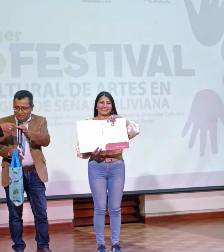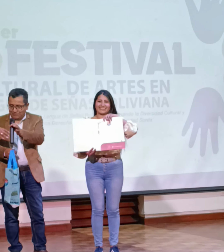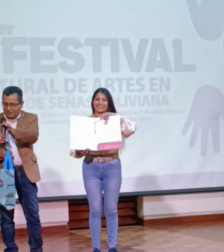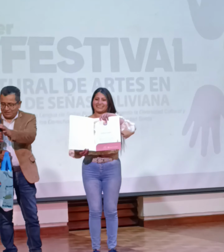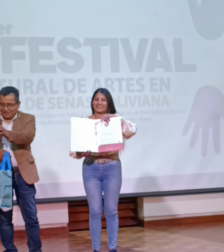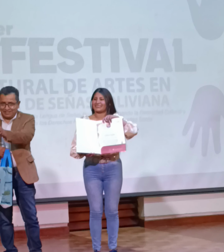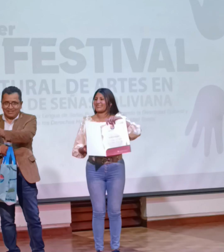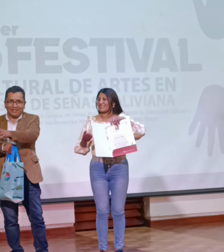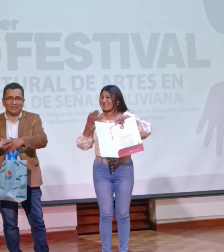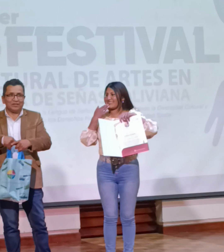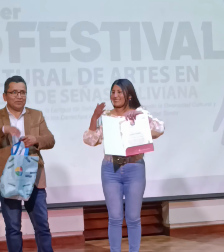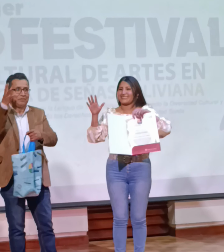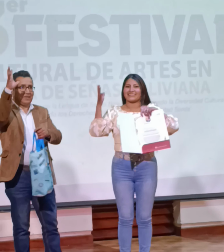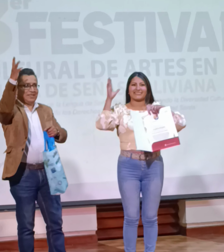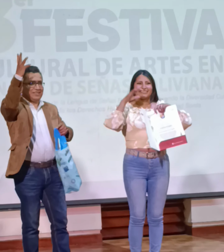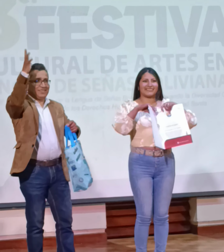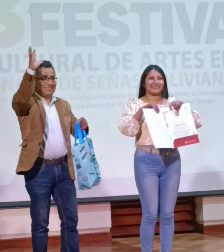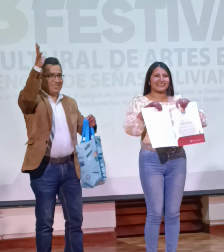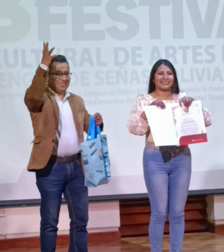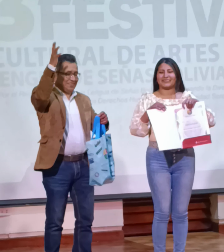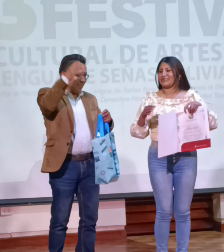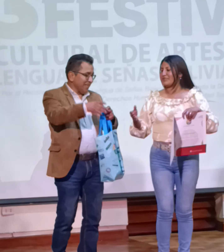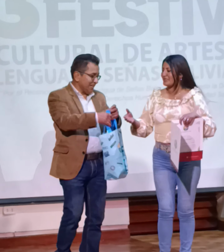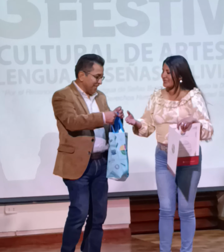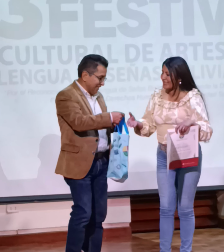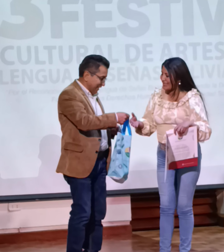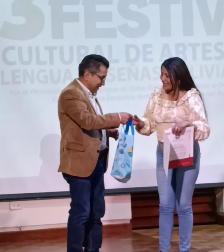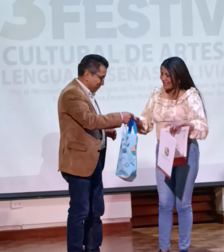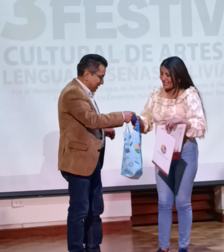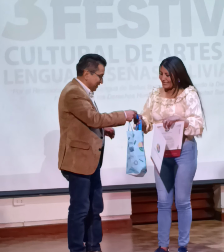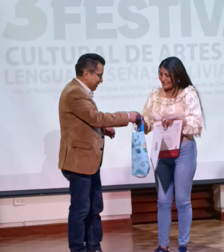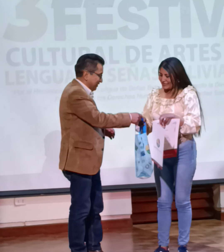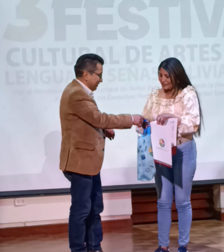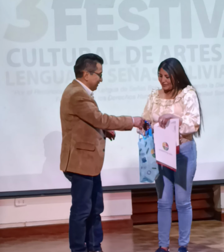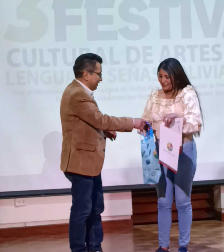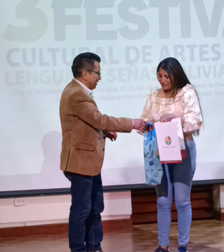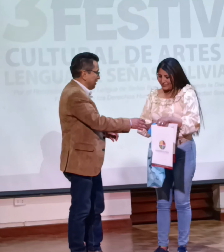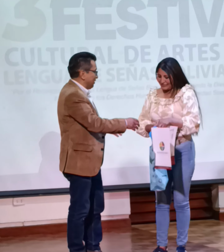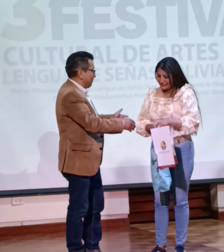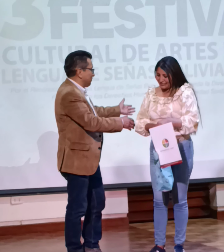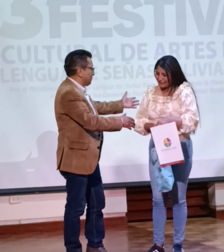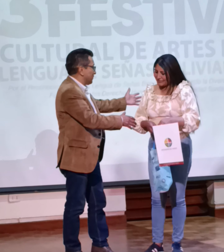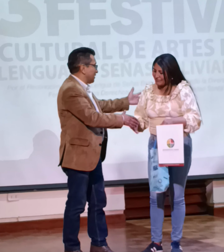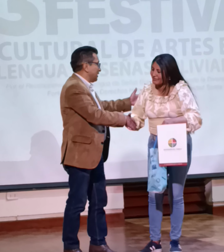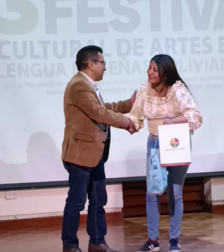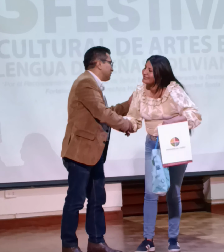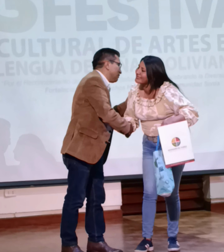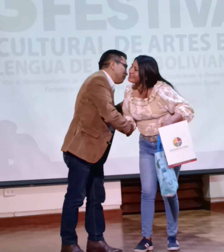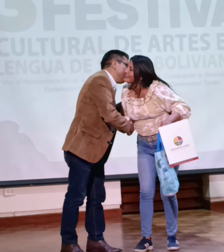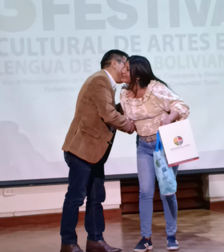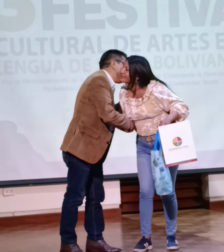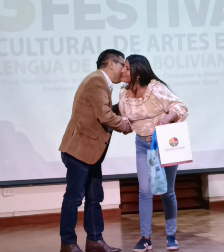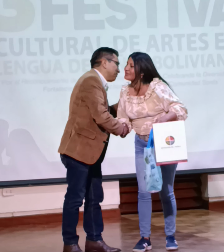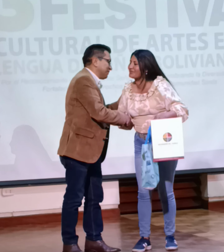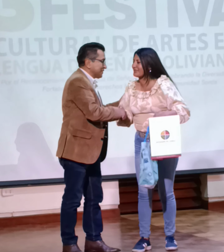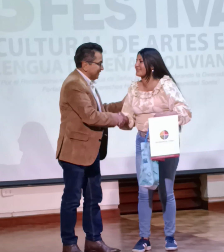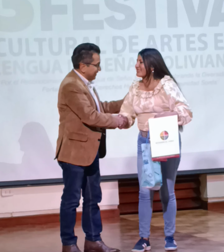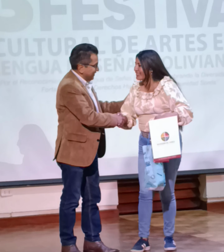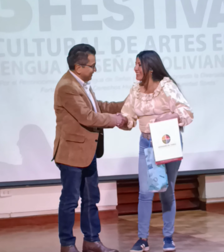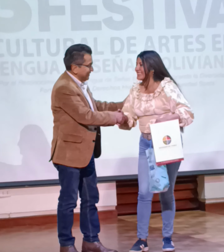y por eso es importante que podamos reconocer la lengua de señas boliviana, que es un emprendimiento que se